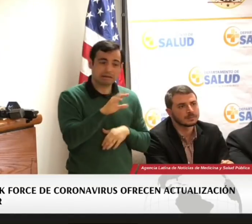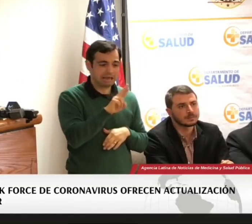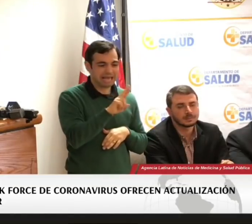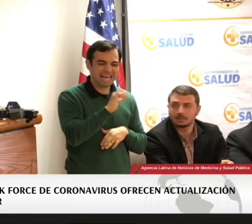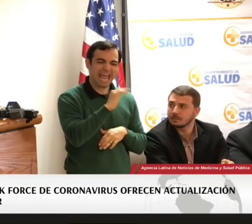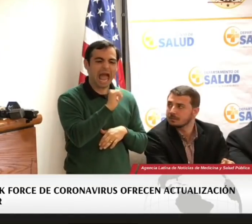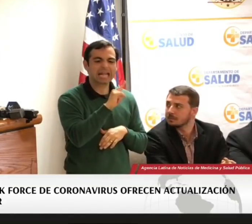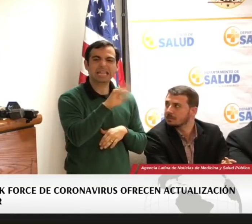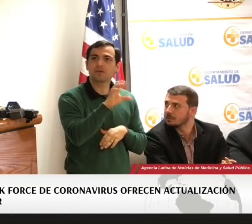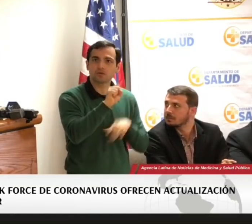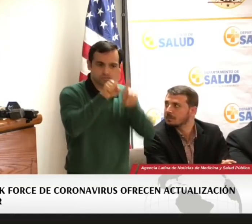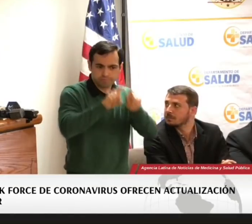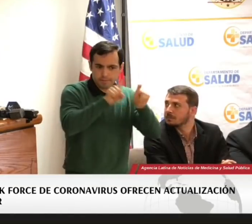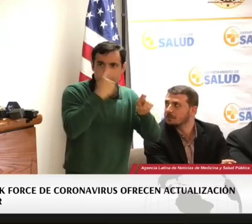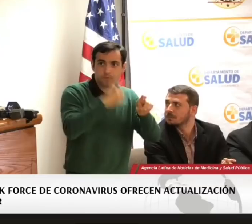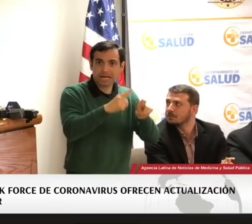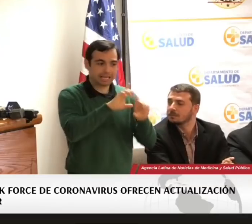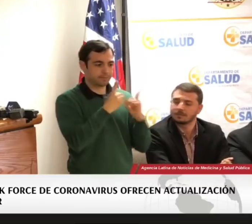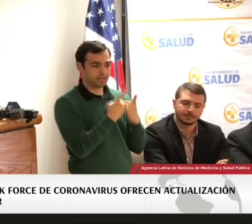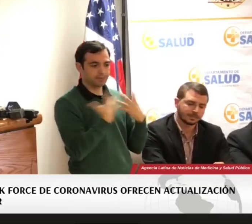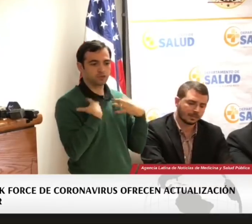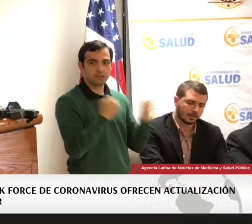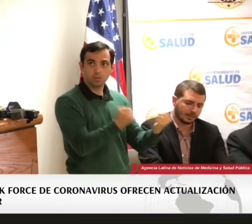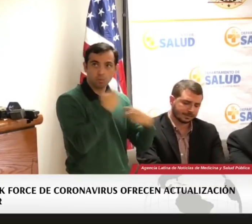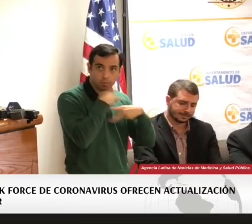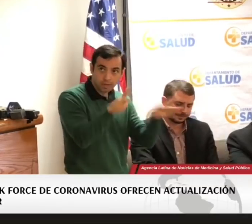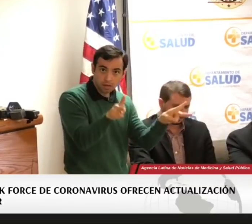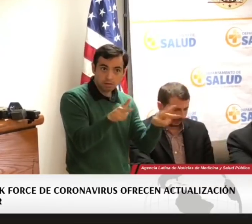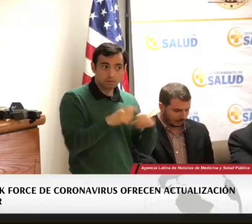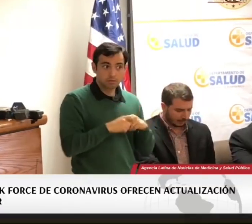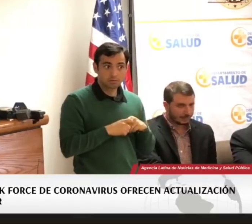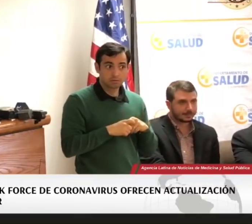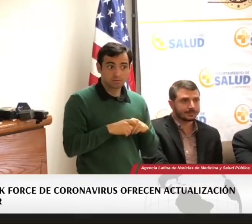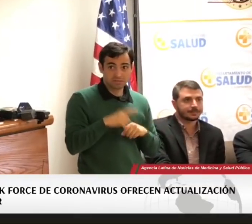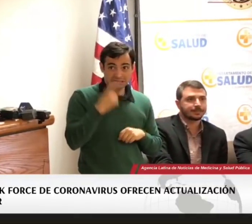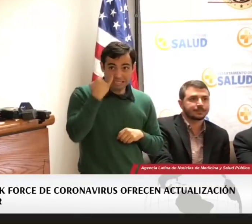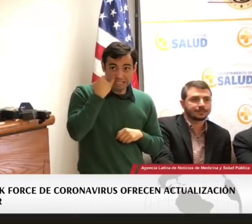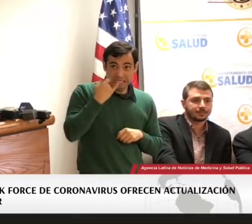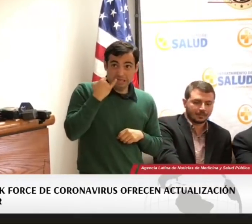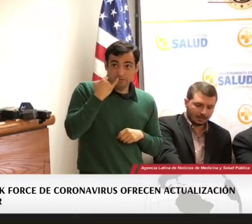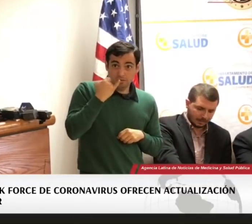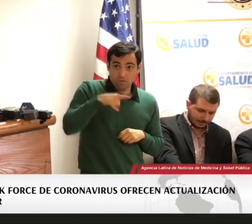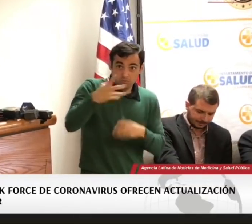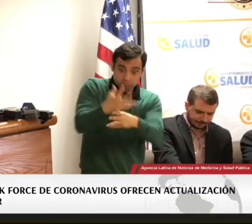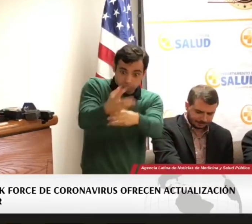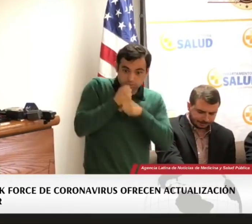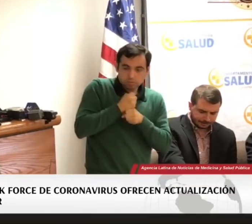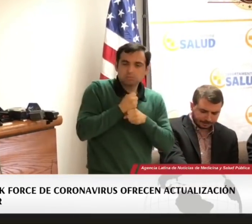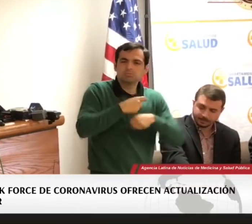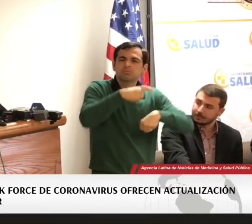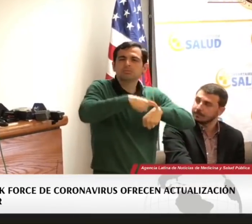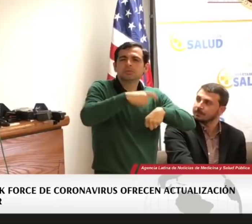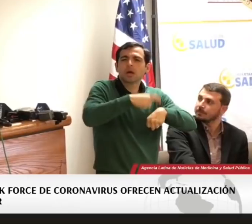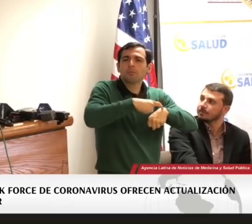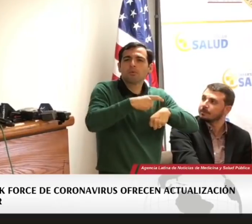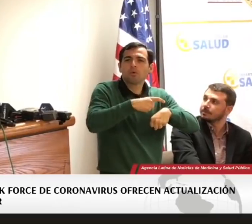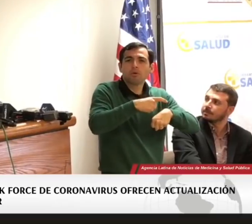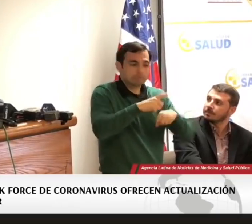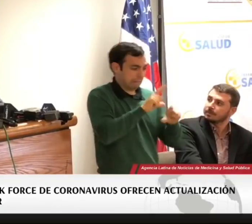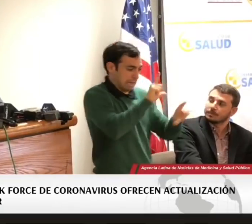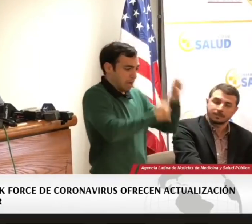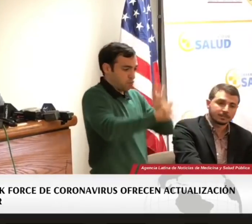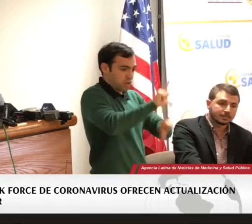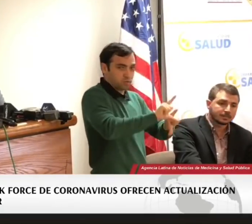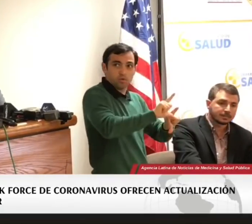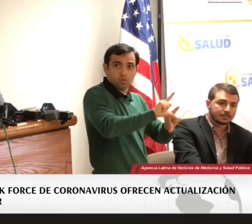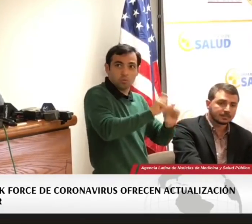será el Laboratorio de Salud Pública. Si recibe esos reactivos de CDC, ¿cuánto tiempo el Laboratorio de Salud Pública puede comenzar a